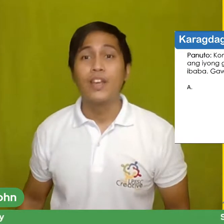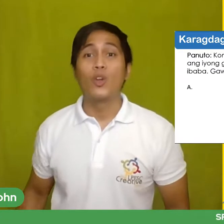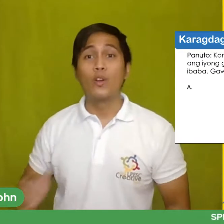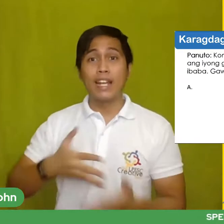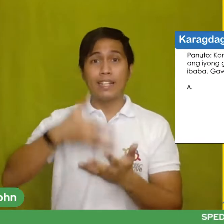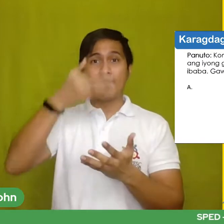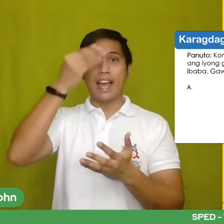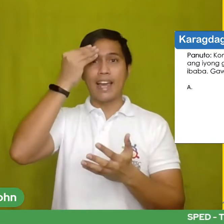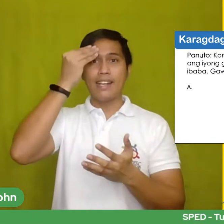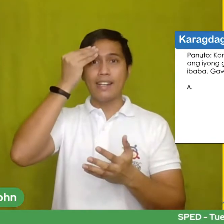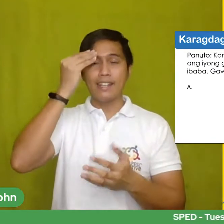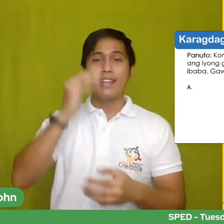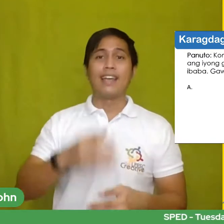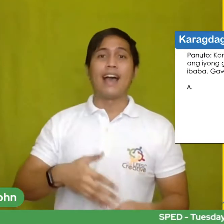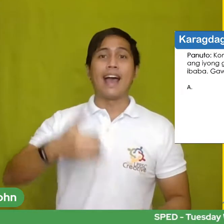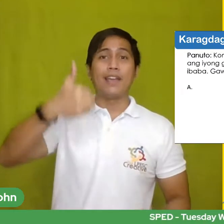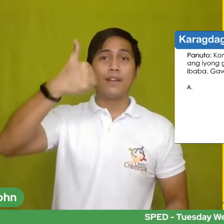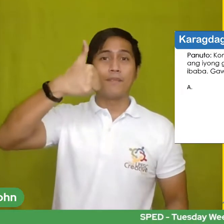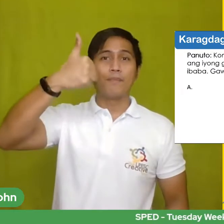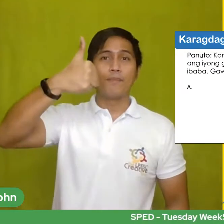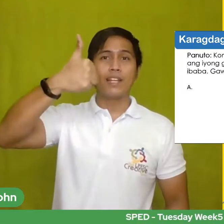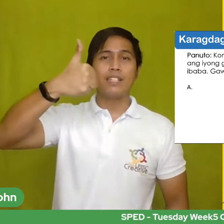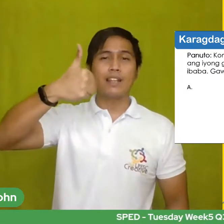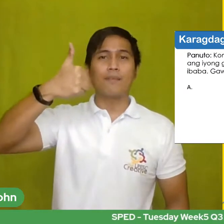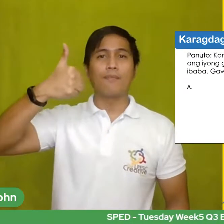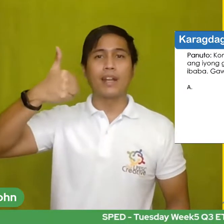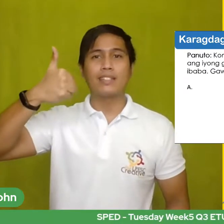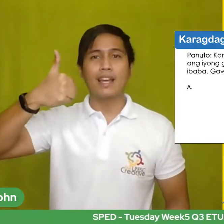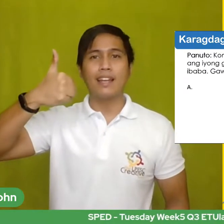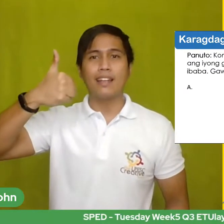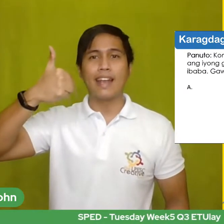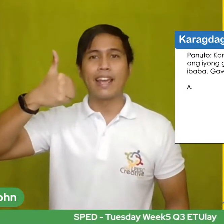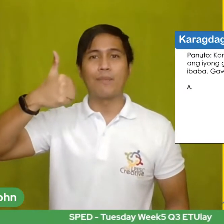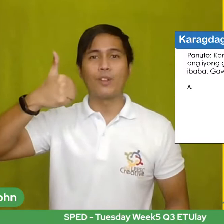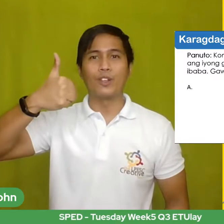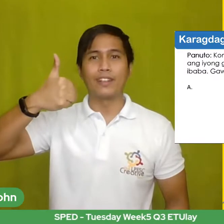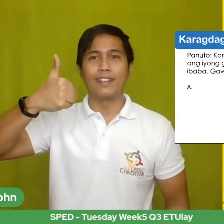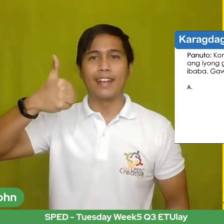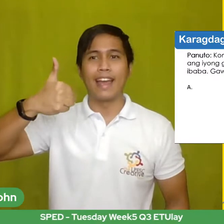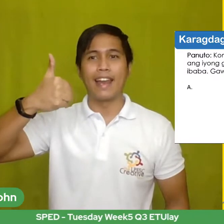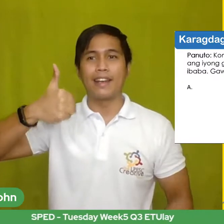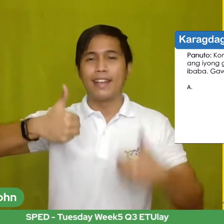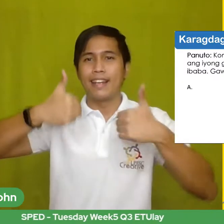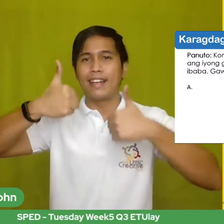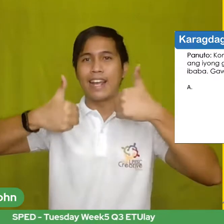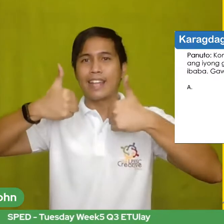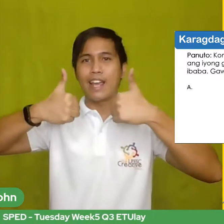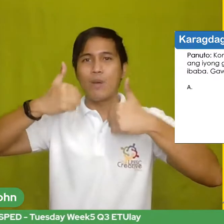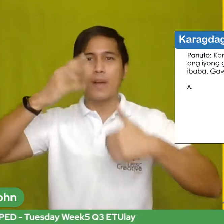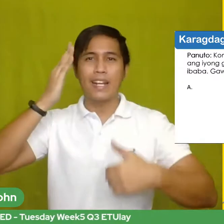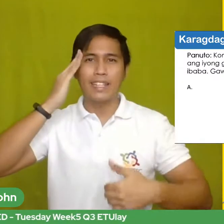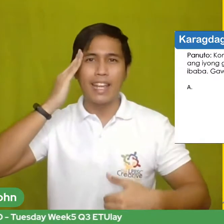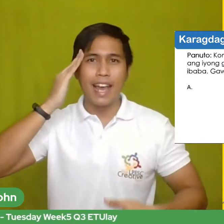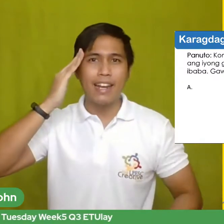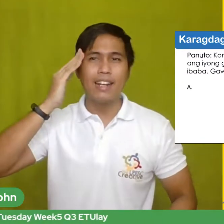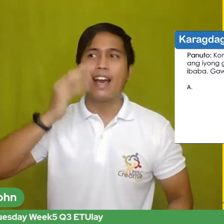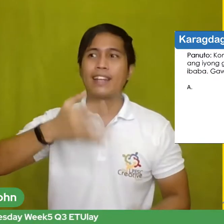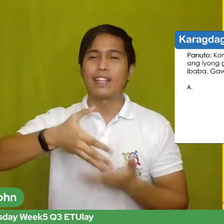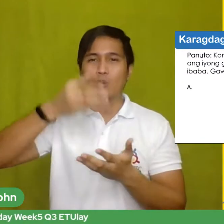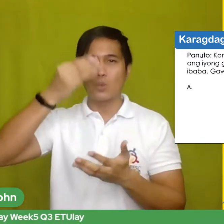Kung naintindihan, ay press the like button. Yan. Like tayo pag naintindihan at natutunan,